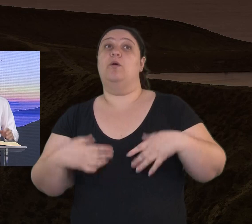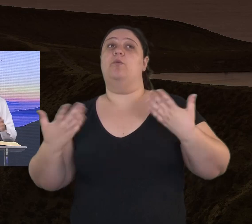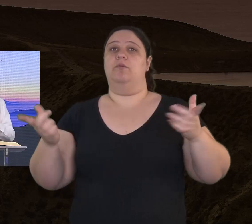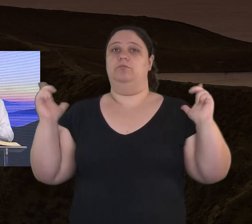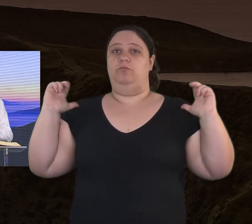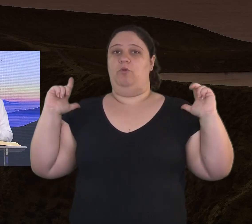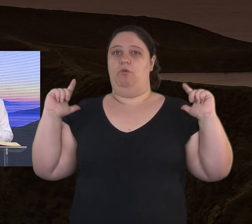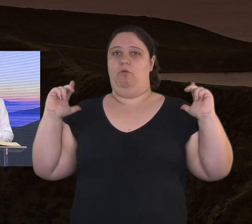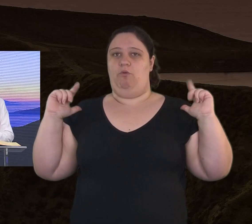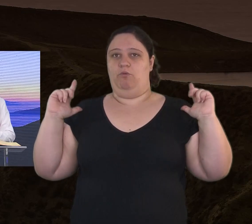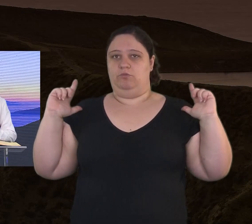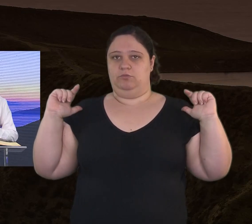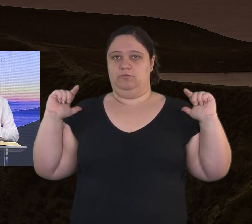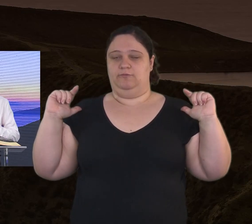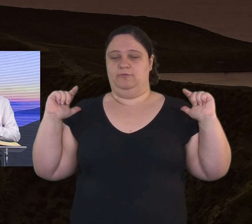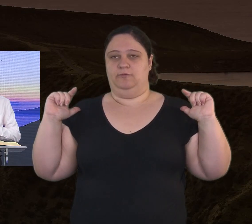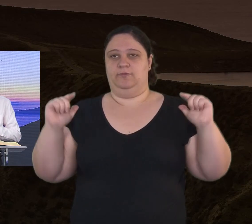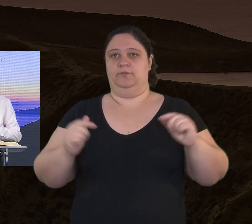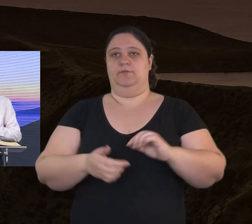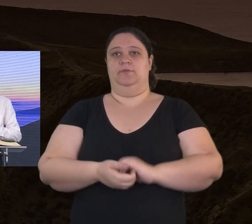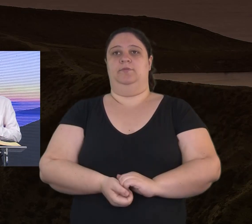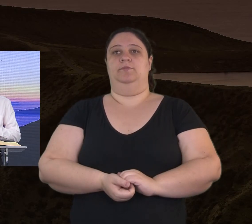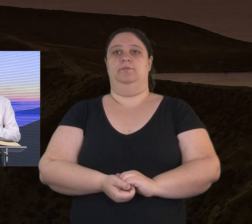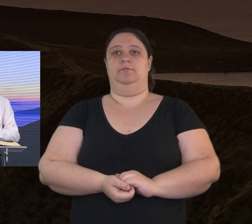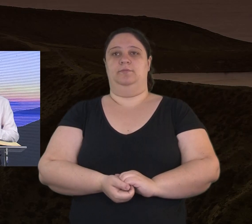arcanjo, né, em